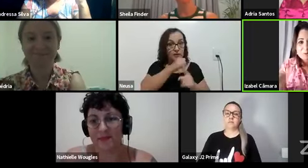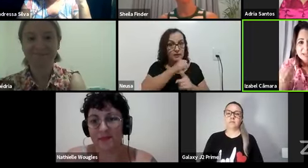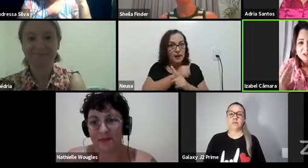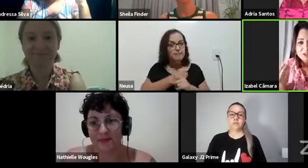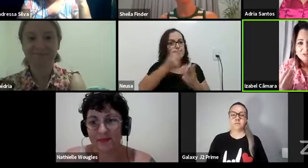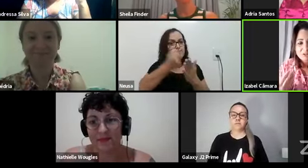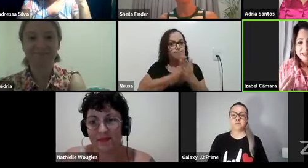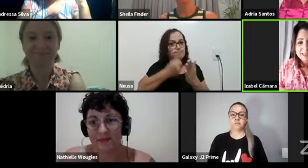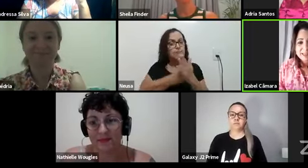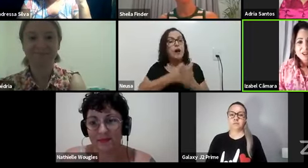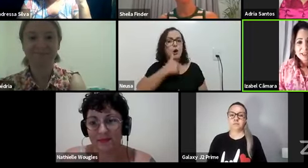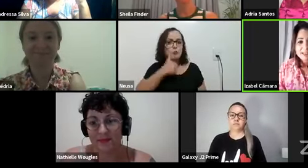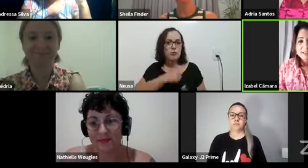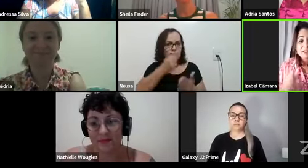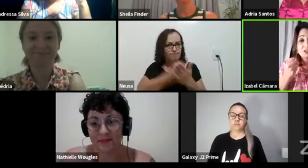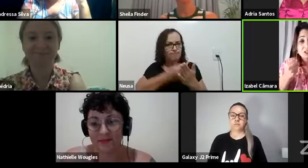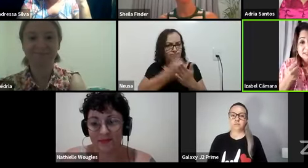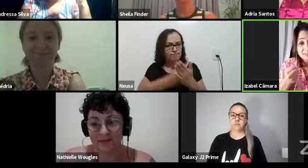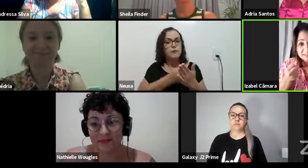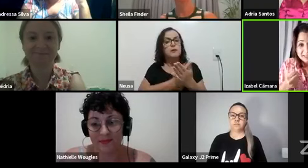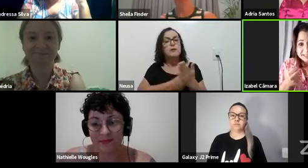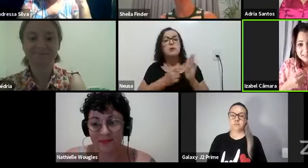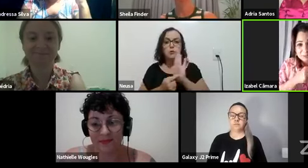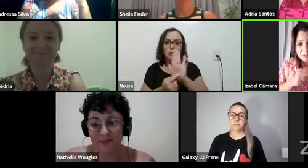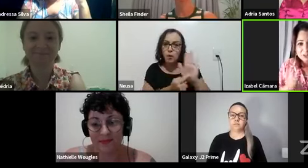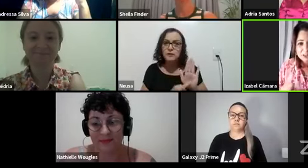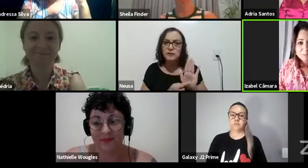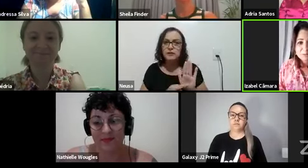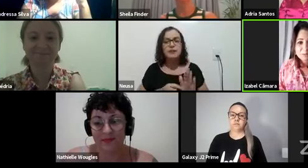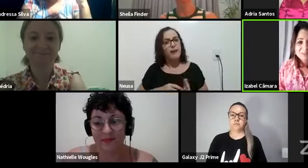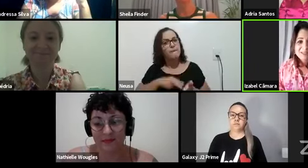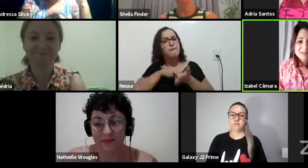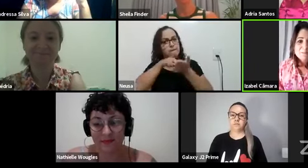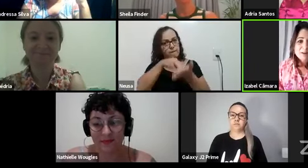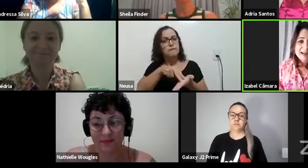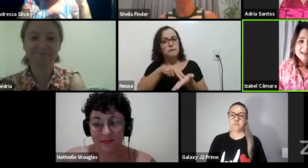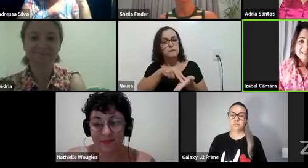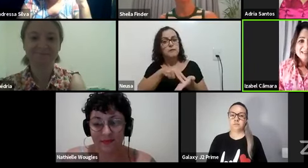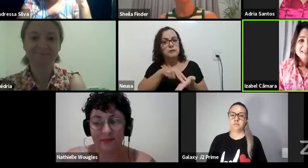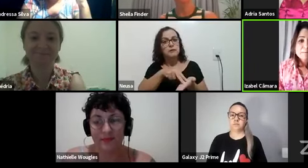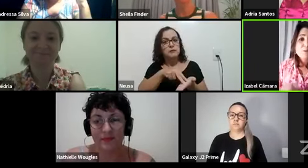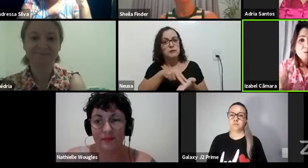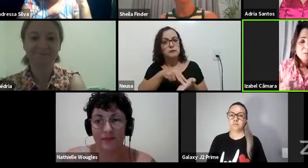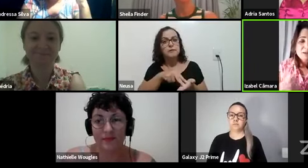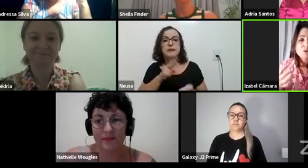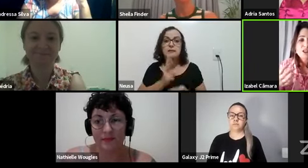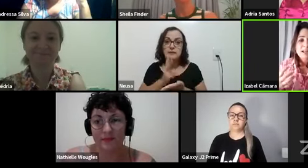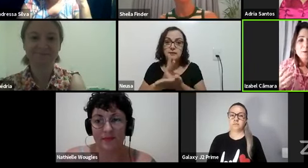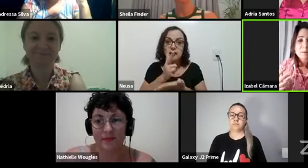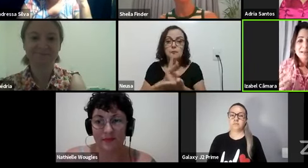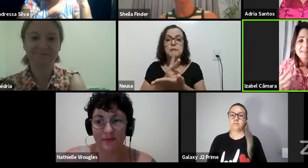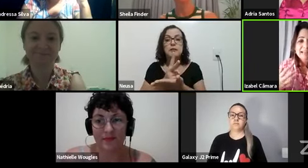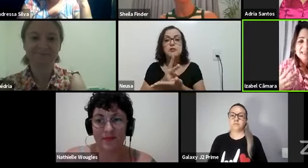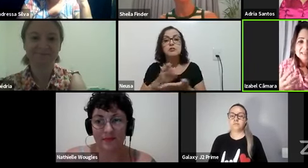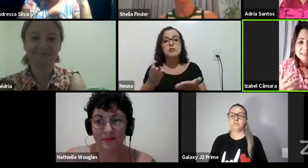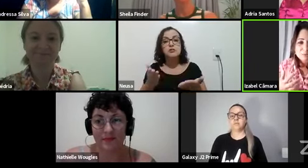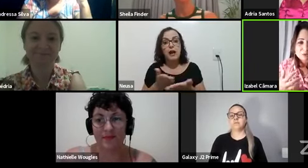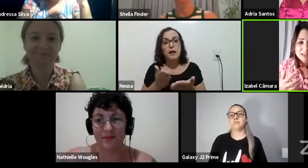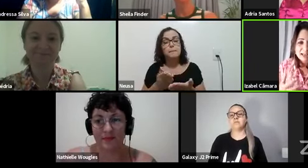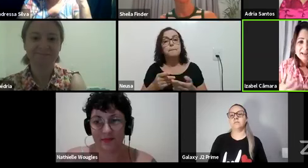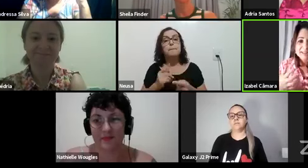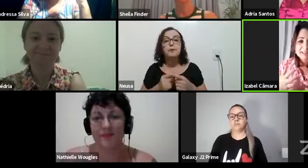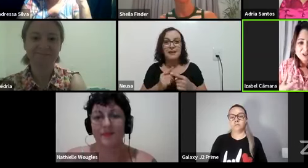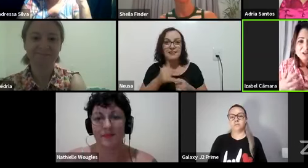mulher tem um quê de diferente aí, de resistência, que eu chamo, para estar tá sempre ocupando. Já é uma batalha